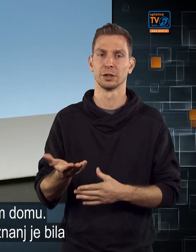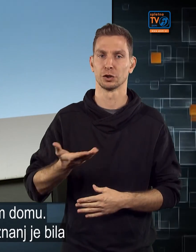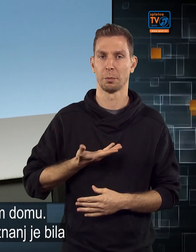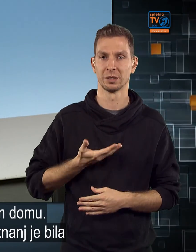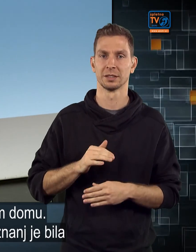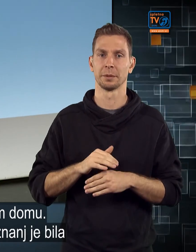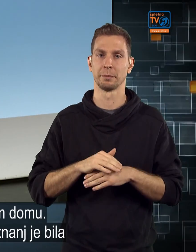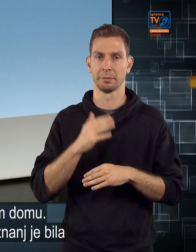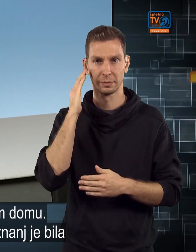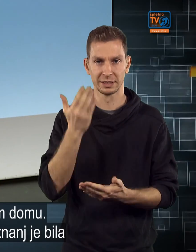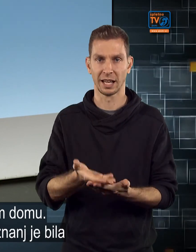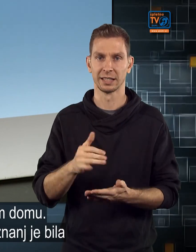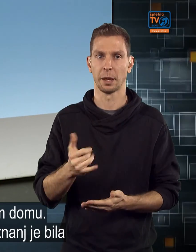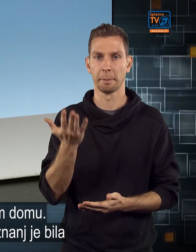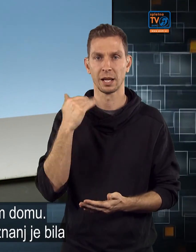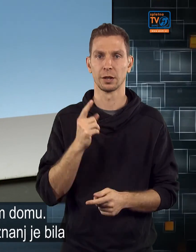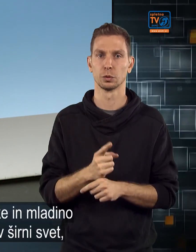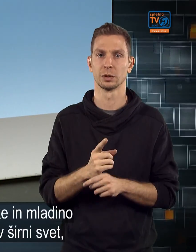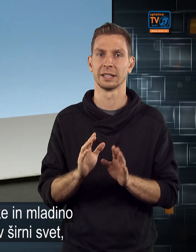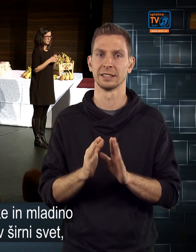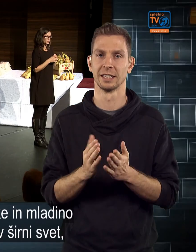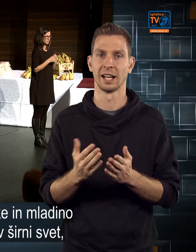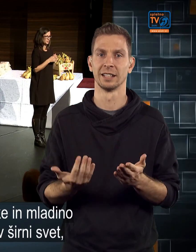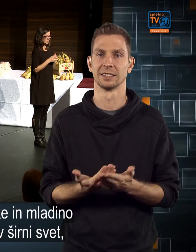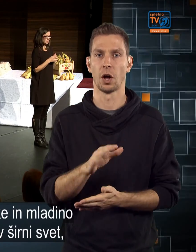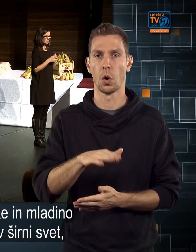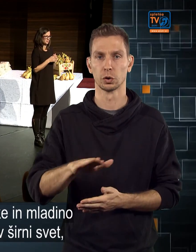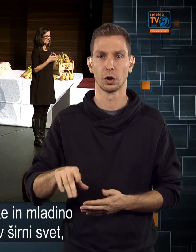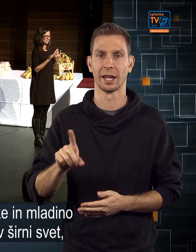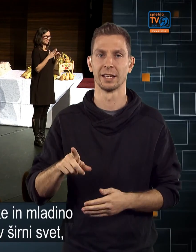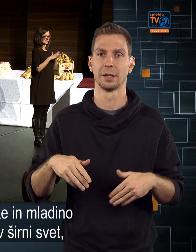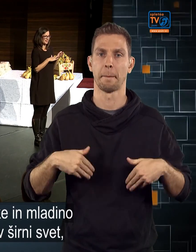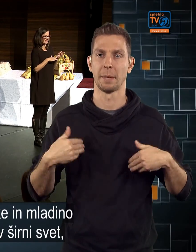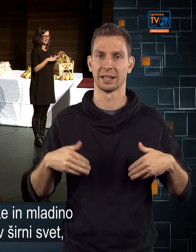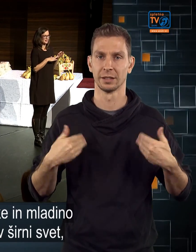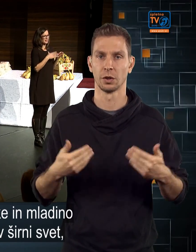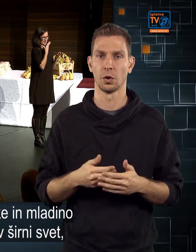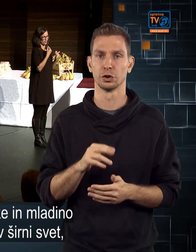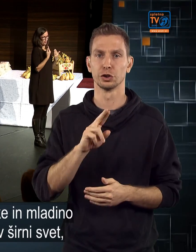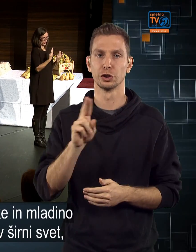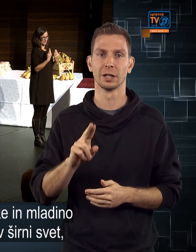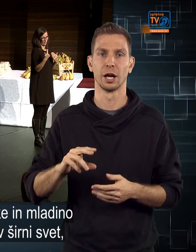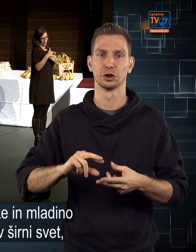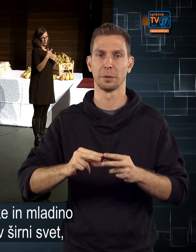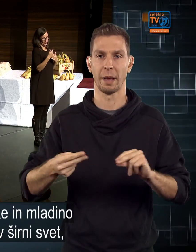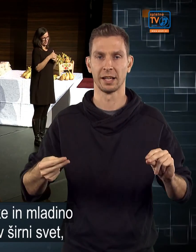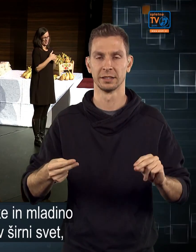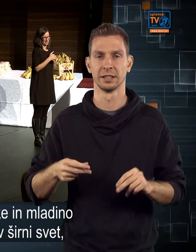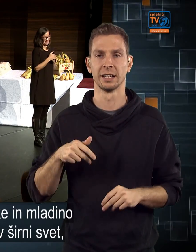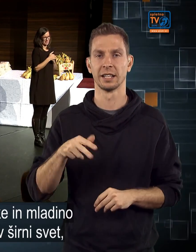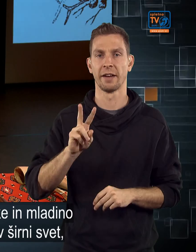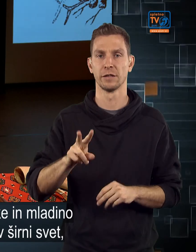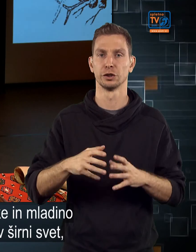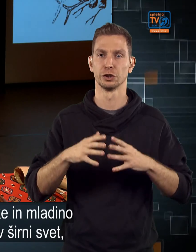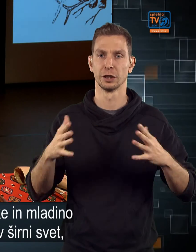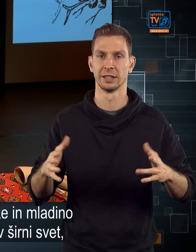Med dobitniki priznanj je bila tudi knjiga za otroke in mladino Žiga Špaget gre v širni svet, ki jo je izdala